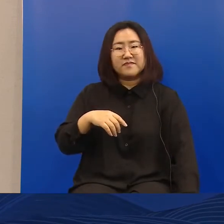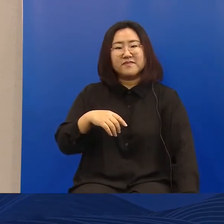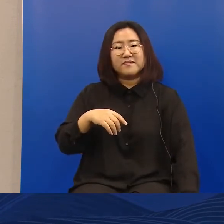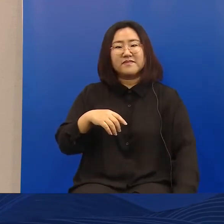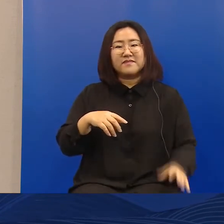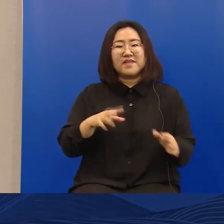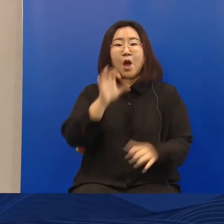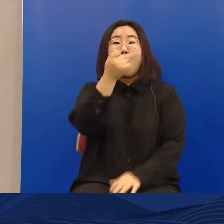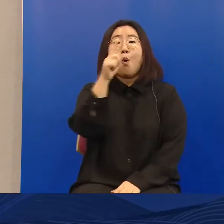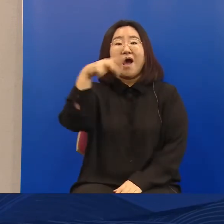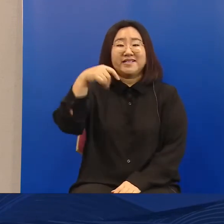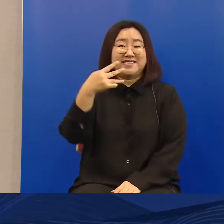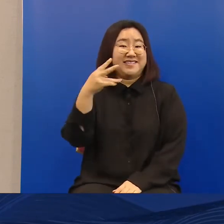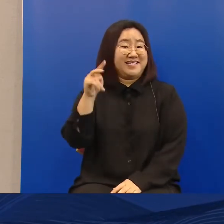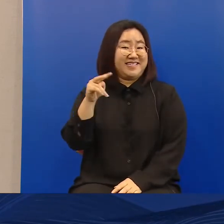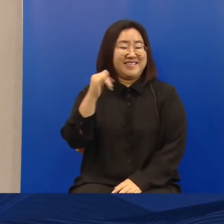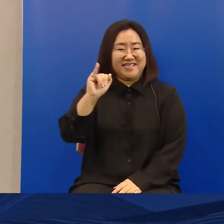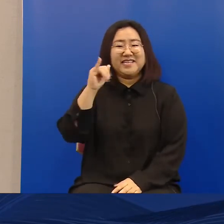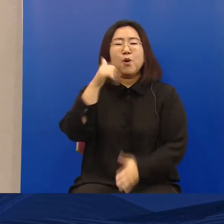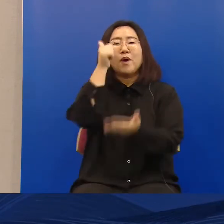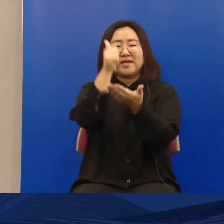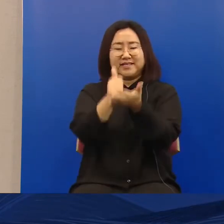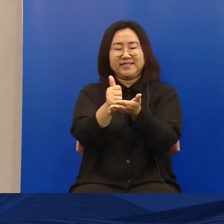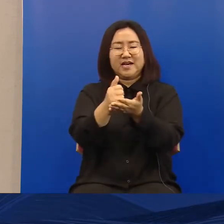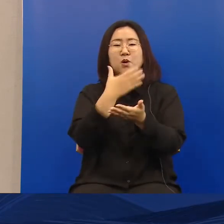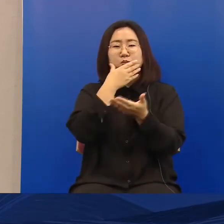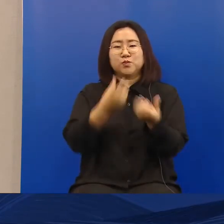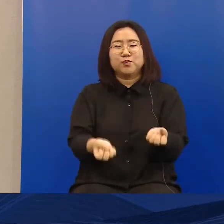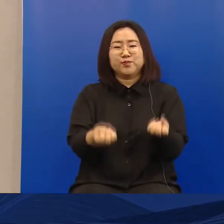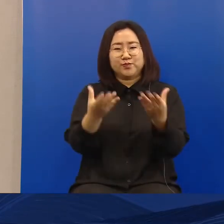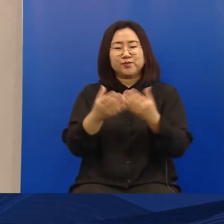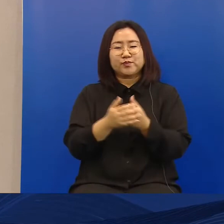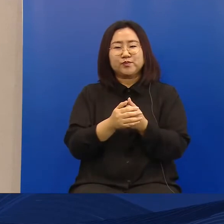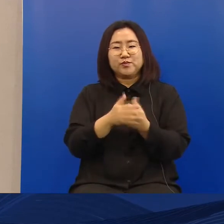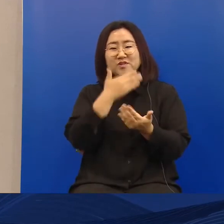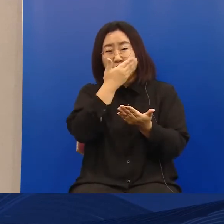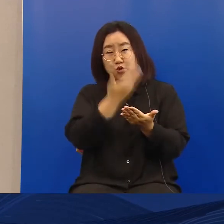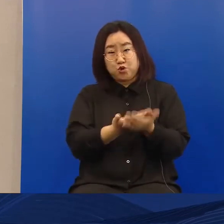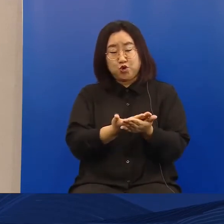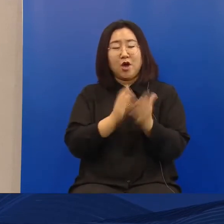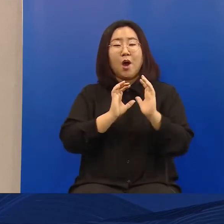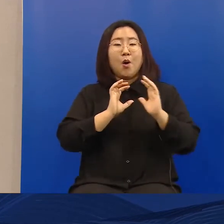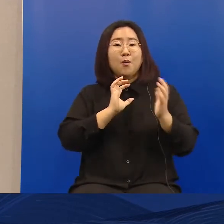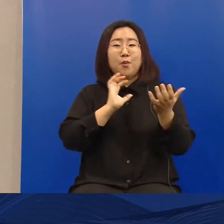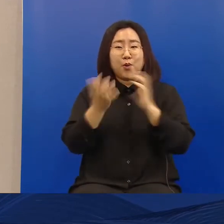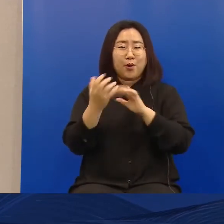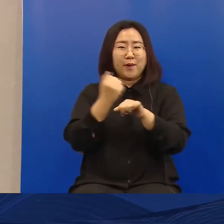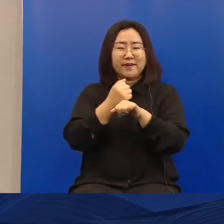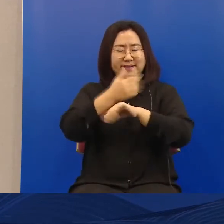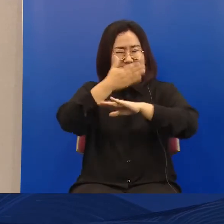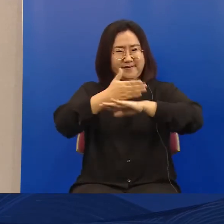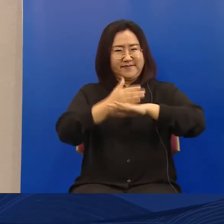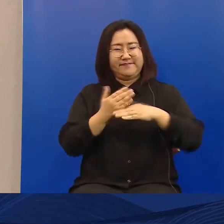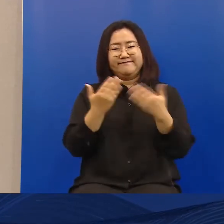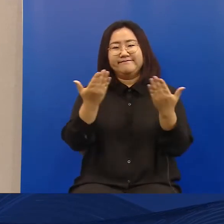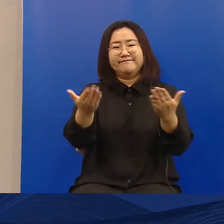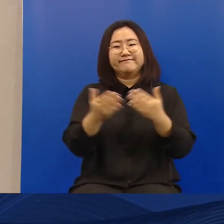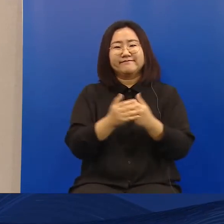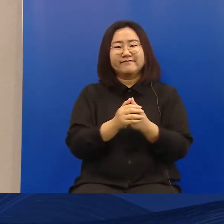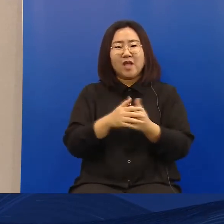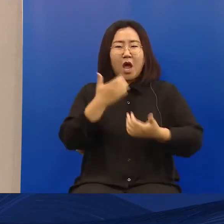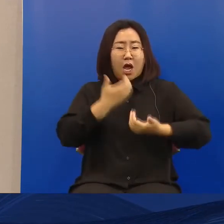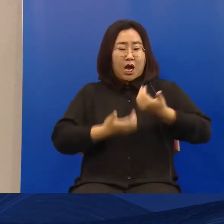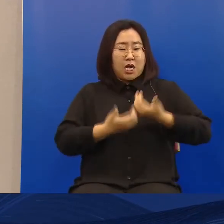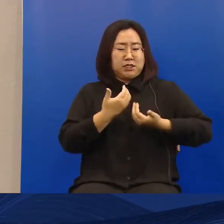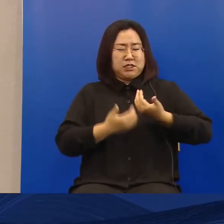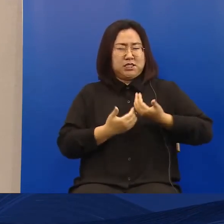명예회장입니다. 줄여서 와슬리라고 하죠. 먼저 축하를 드리겠습니다. 이 중요한 포럼을 주최하신데 감사를 드립니다. 갈등을